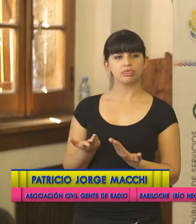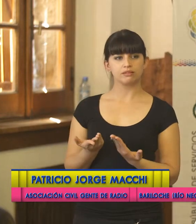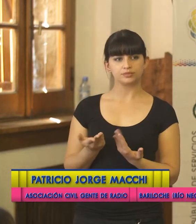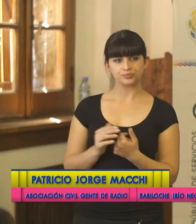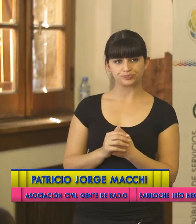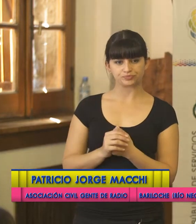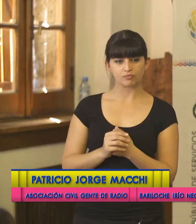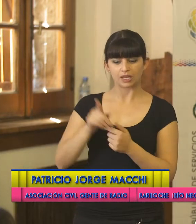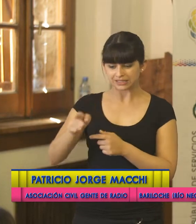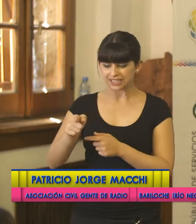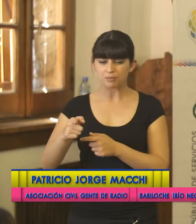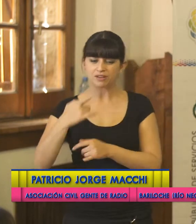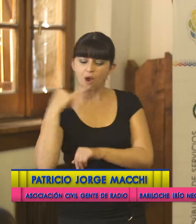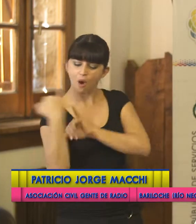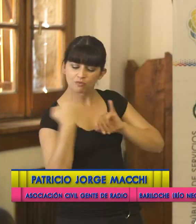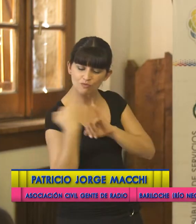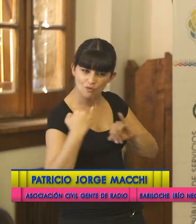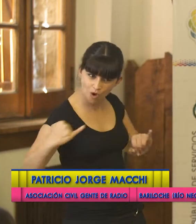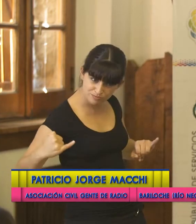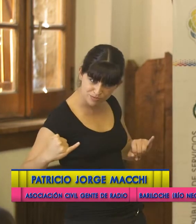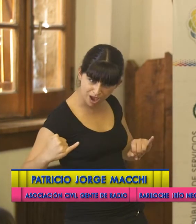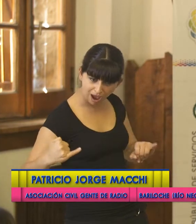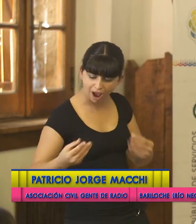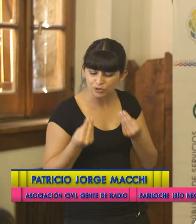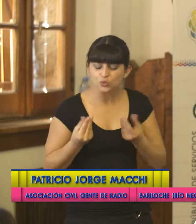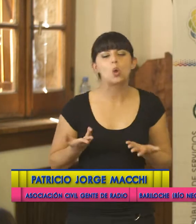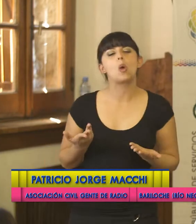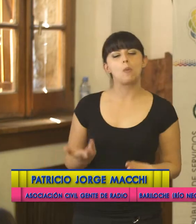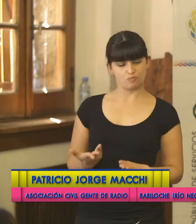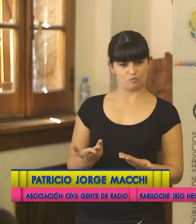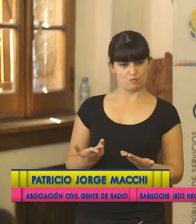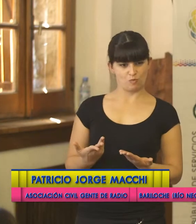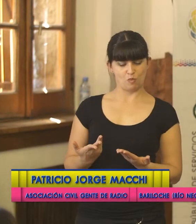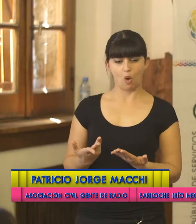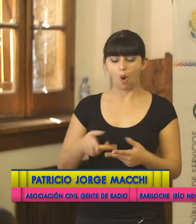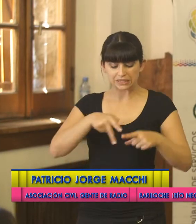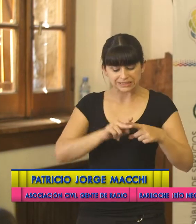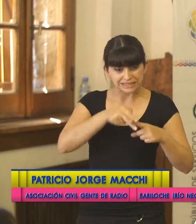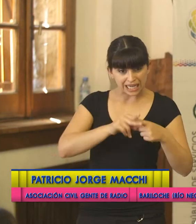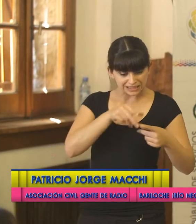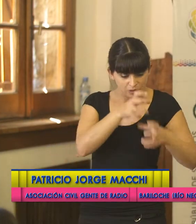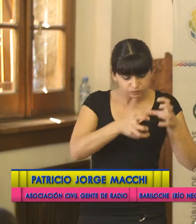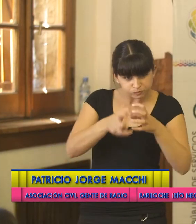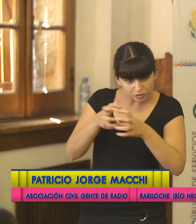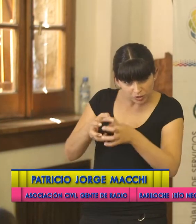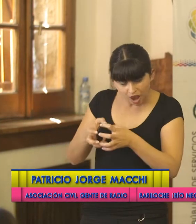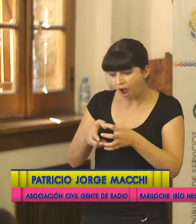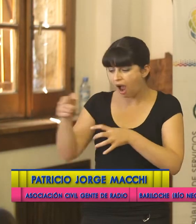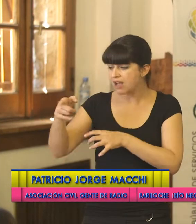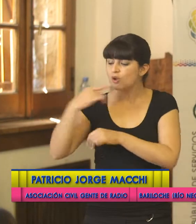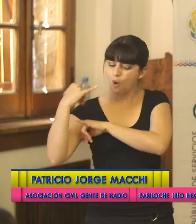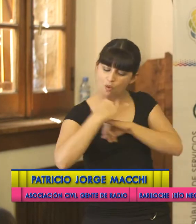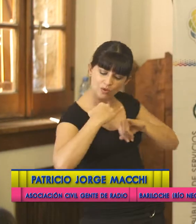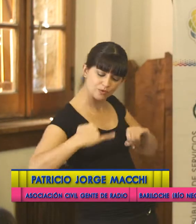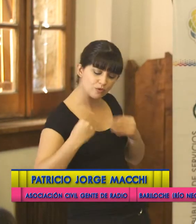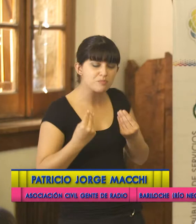un asesor en este sentido como asesor de la parte técnica de los medios de comunicación que no